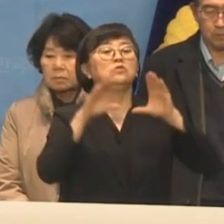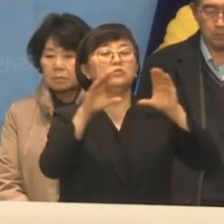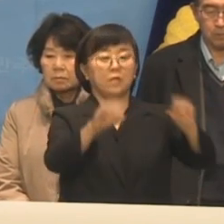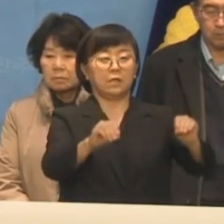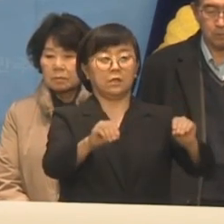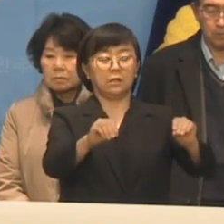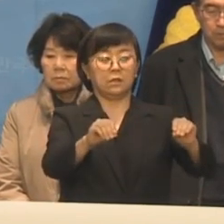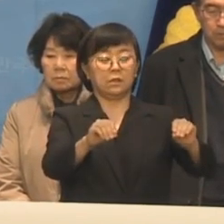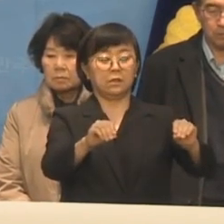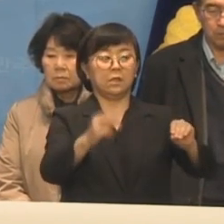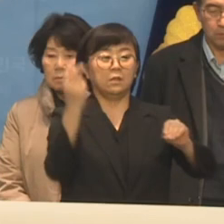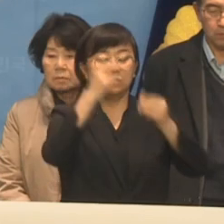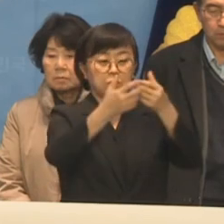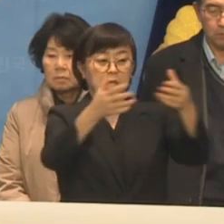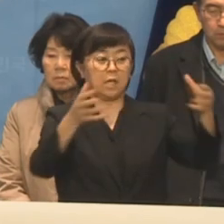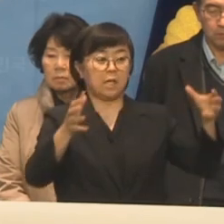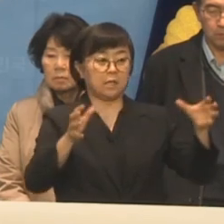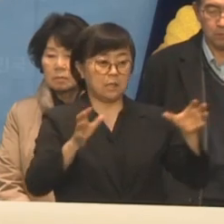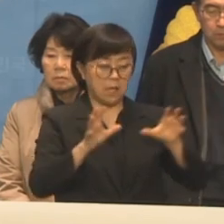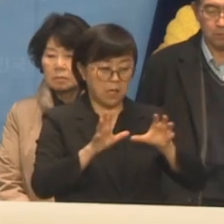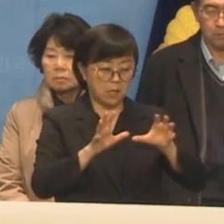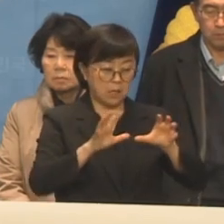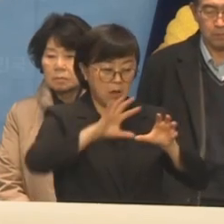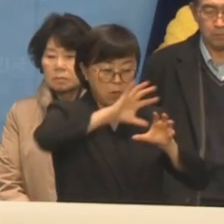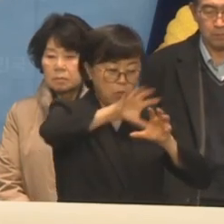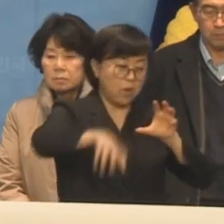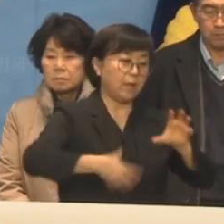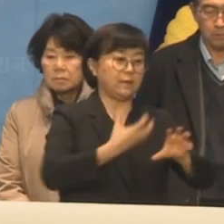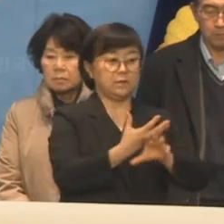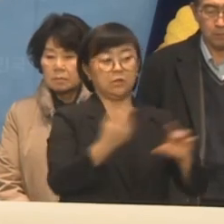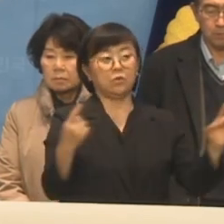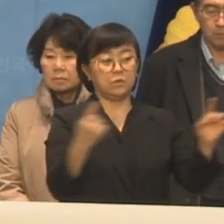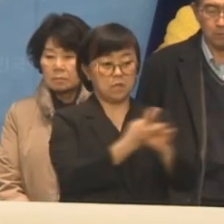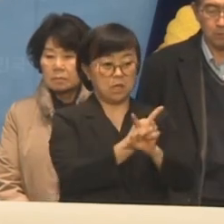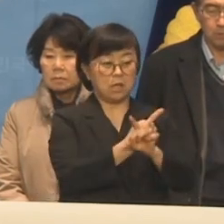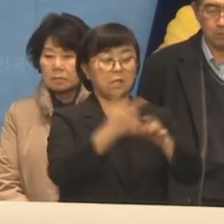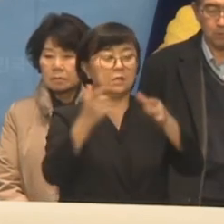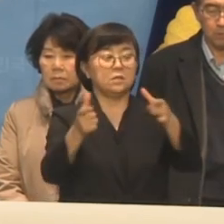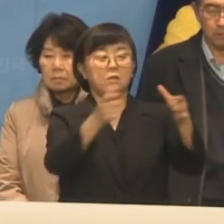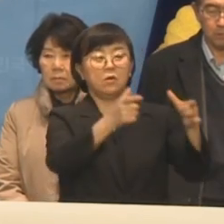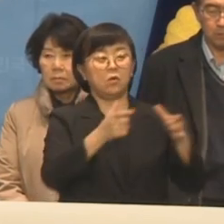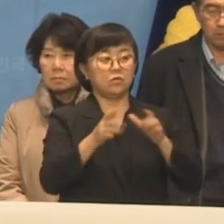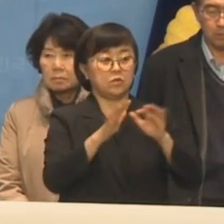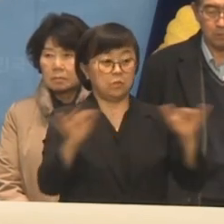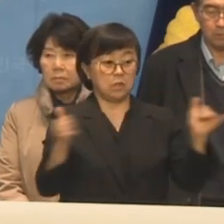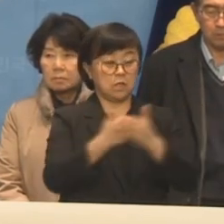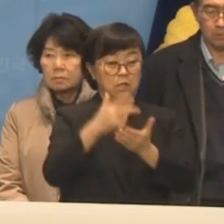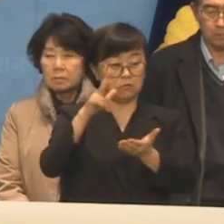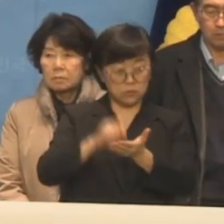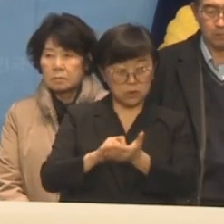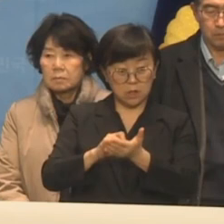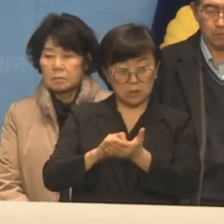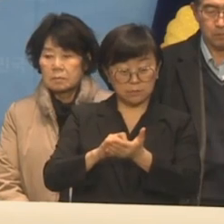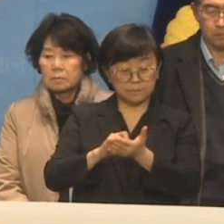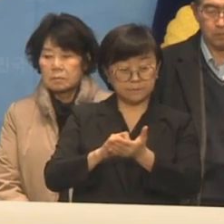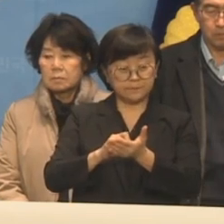중단하고 조사단 단원을 전부 교체하고 지역 주민과 함께 이 문제를